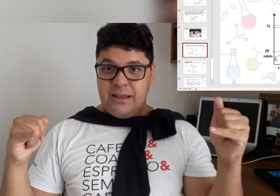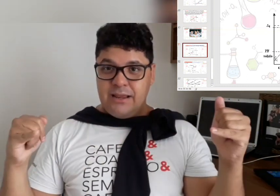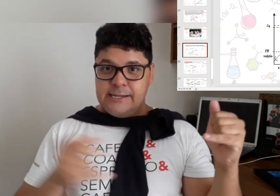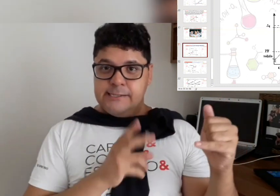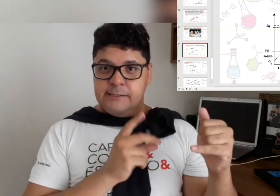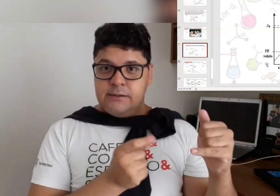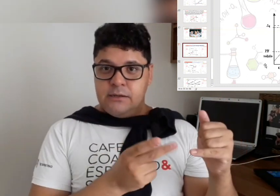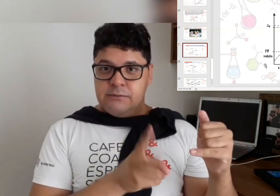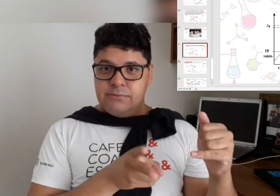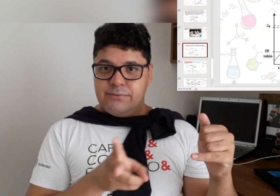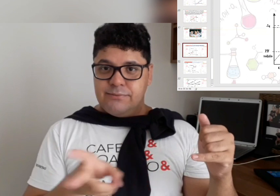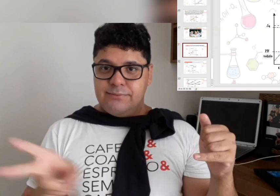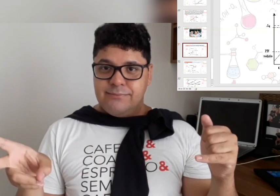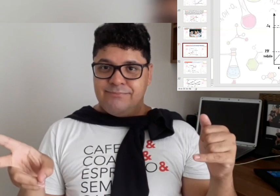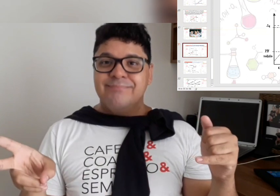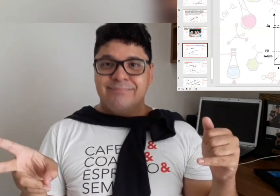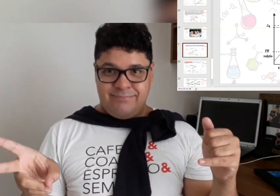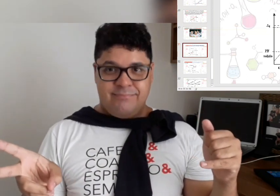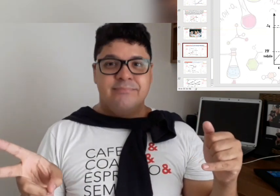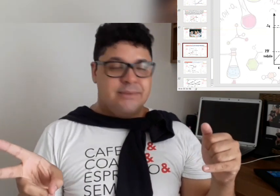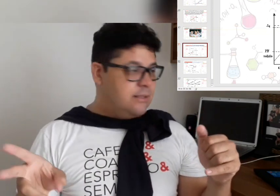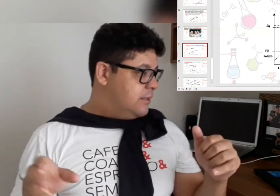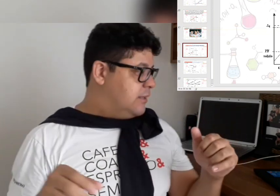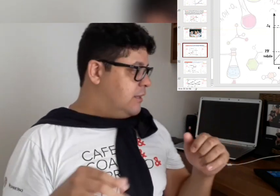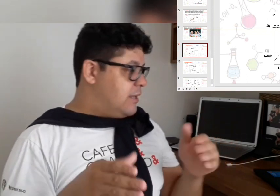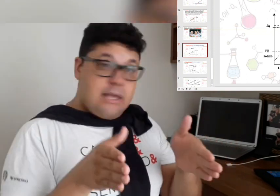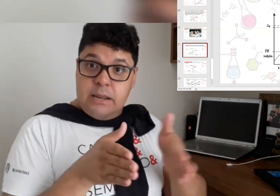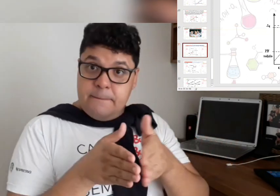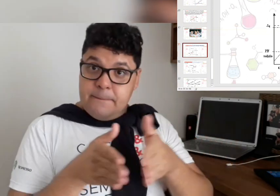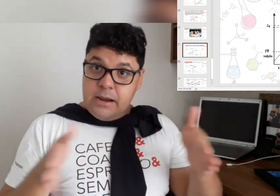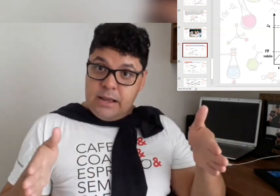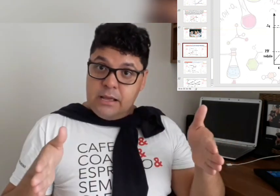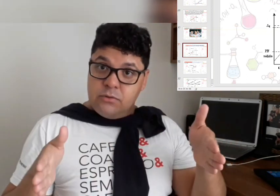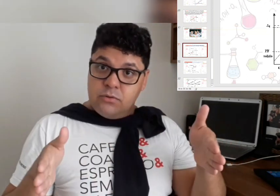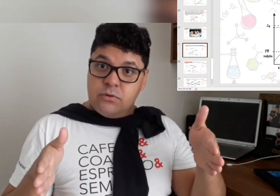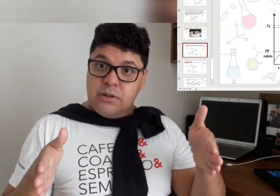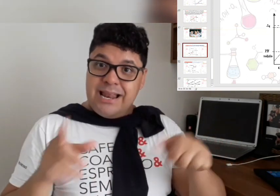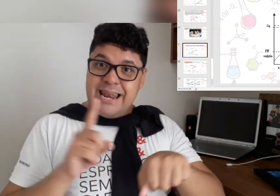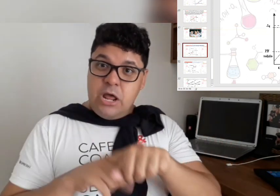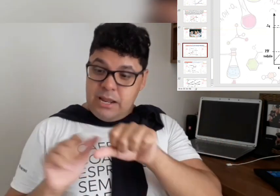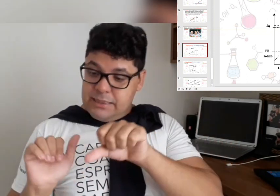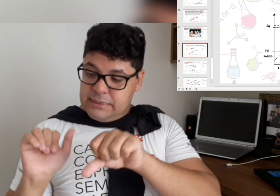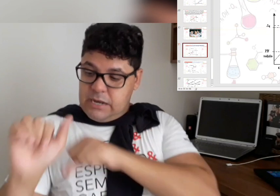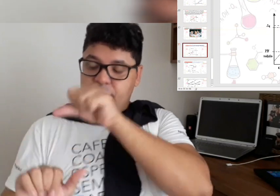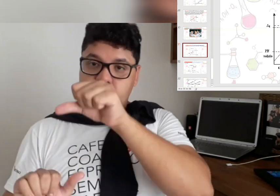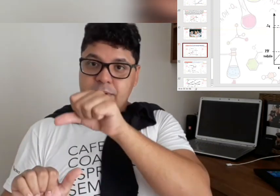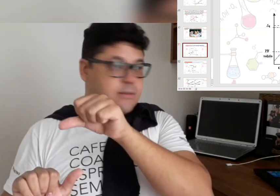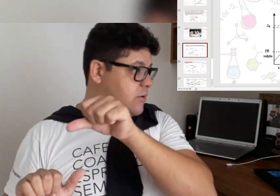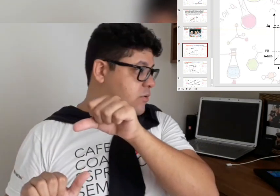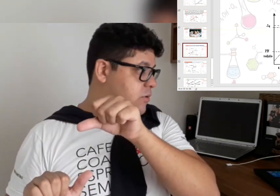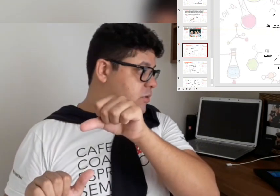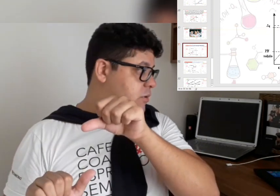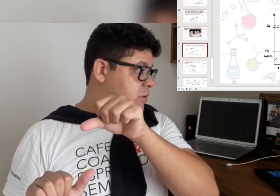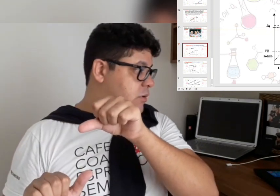gráfico quando ela se apresenta aí, né? O diferencial é a mudança do estado sólido para o líquido, ou seja, o ponto de